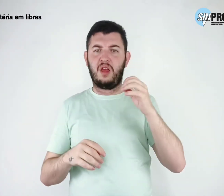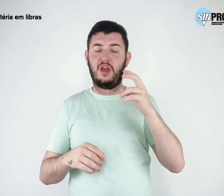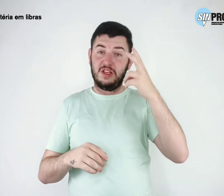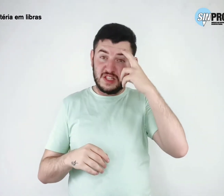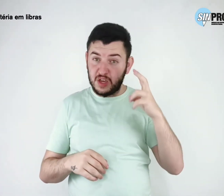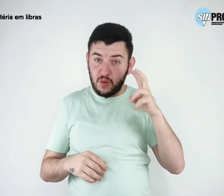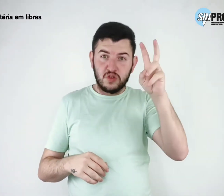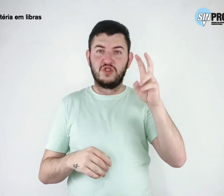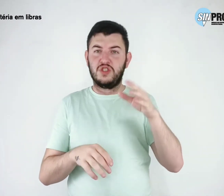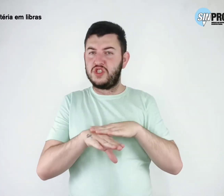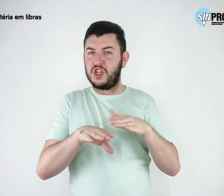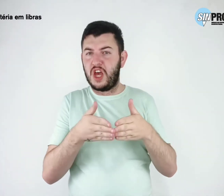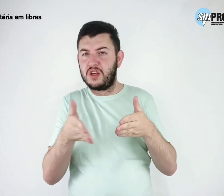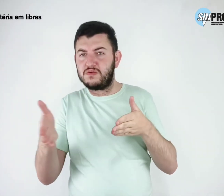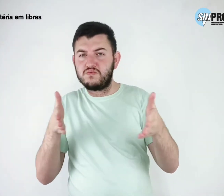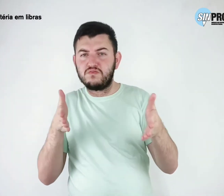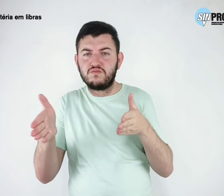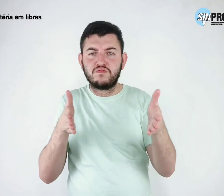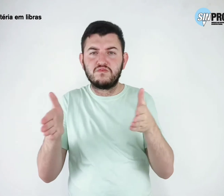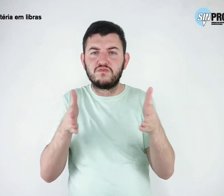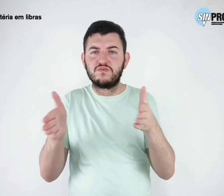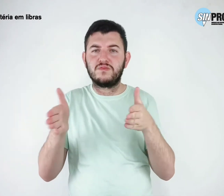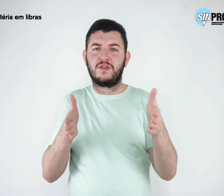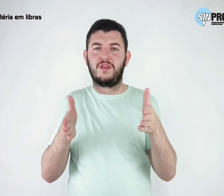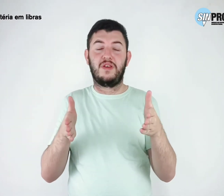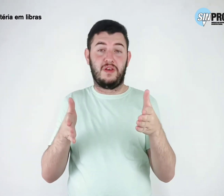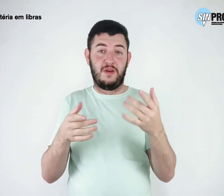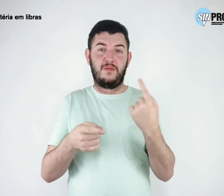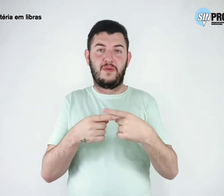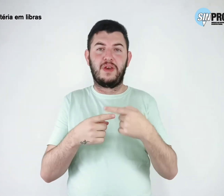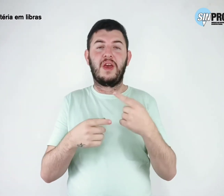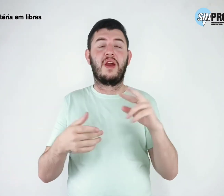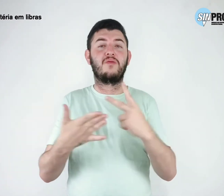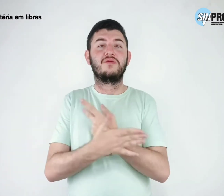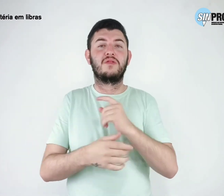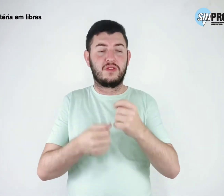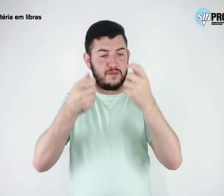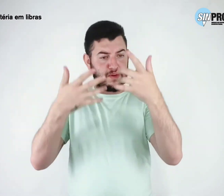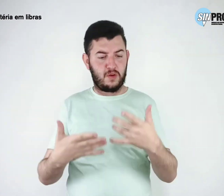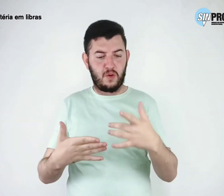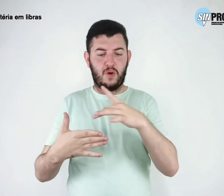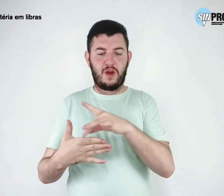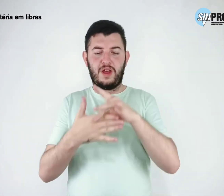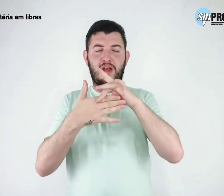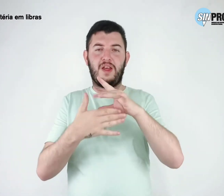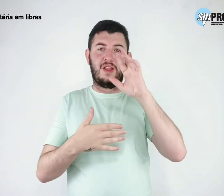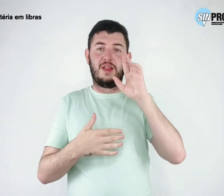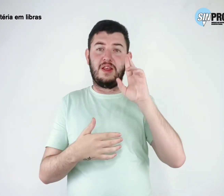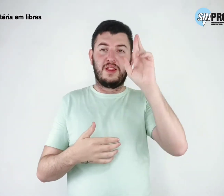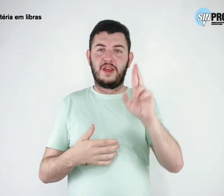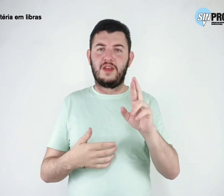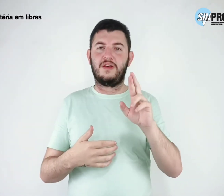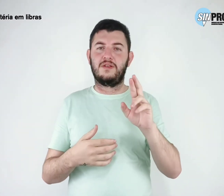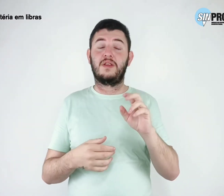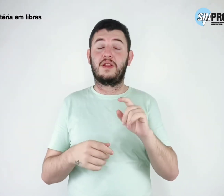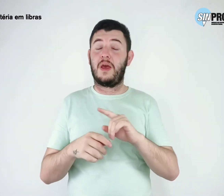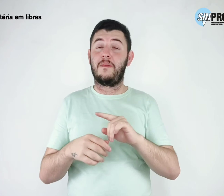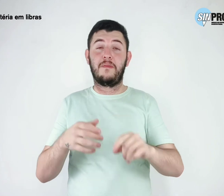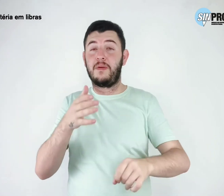seguidos, segundo denúncia de uma das lideranças. Na primeira vez, agrediu o caseiro, que